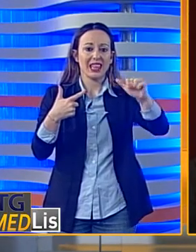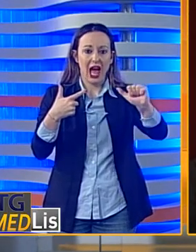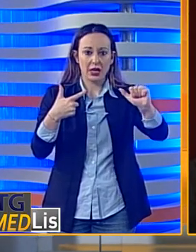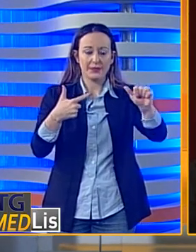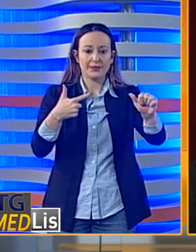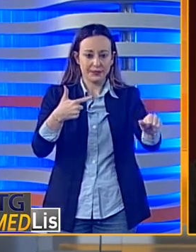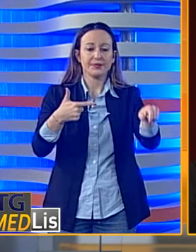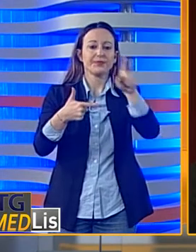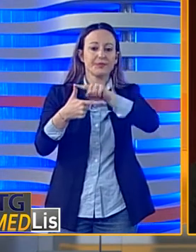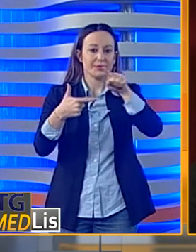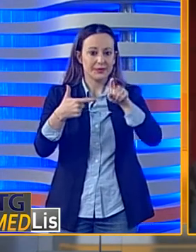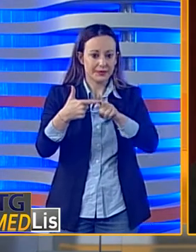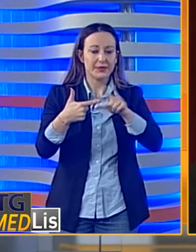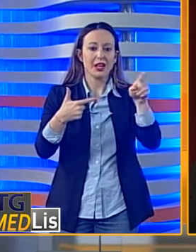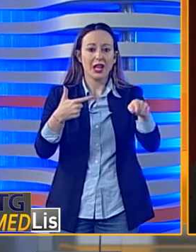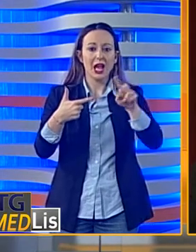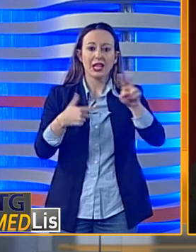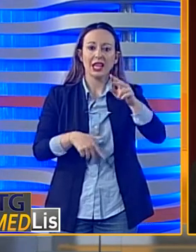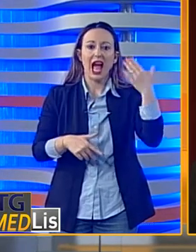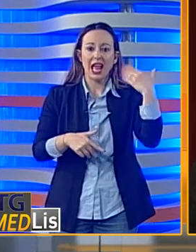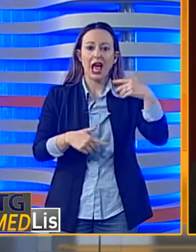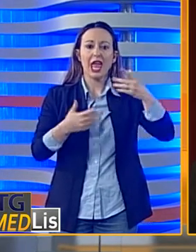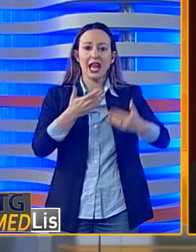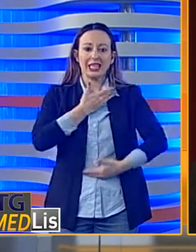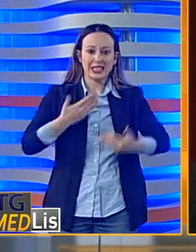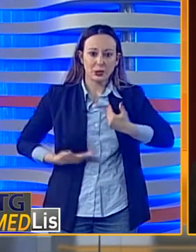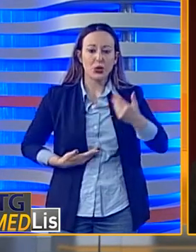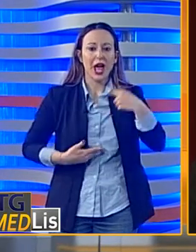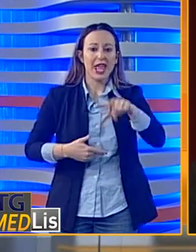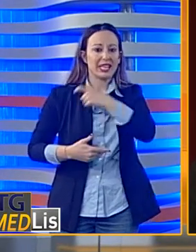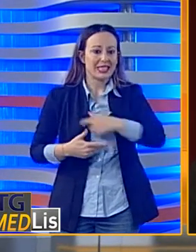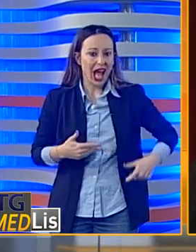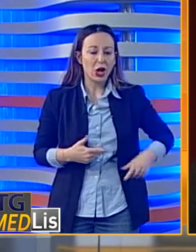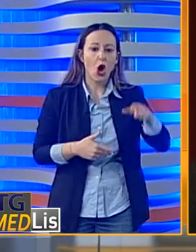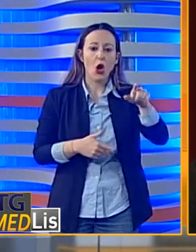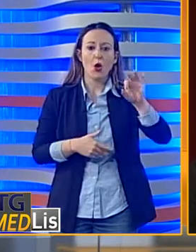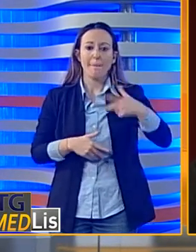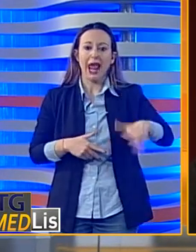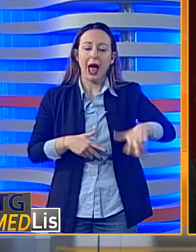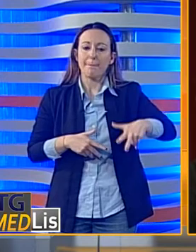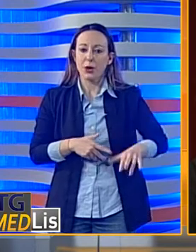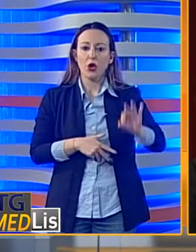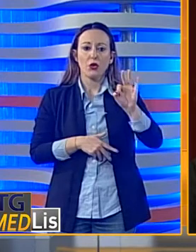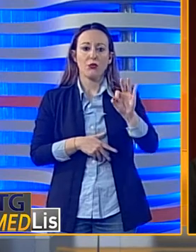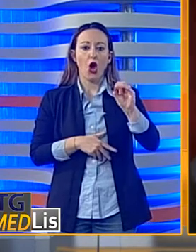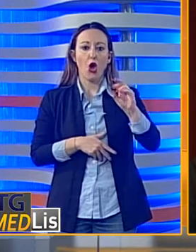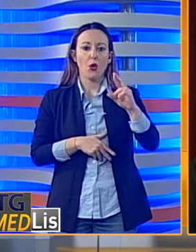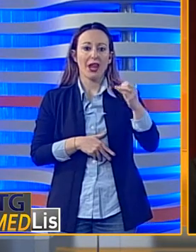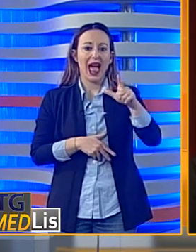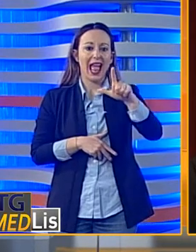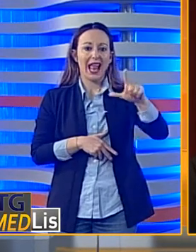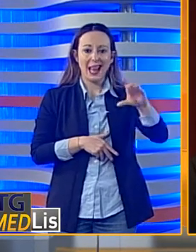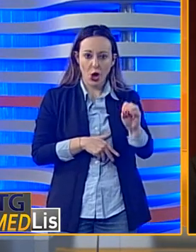Pizzo. Secondo il componente dello staff del movimento, la sua gestione dei fondi non